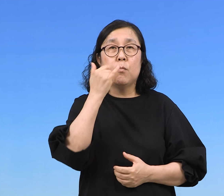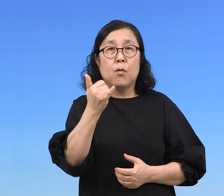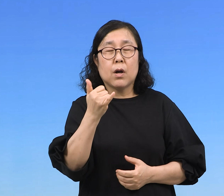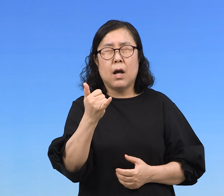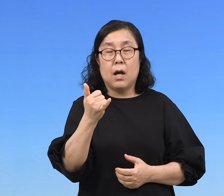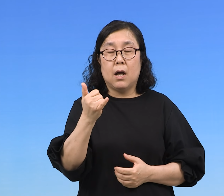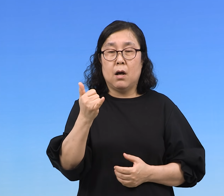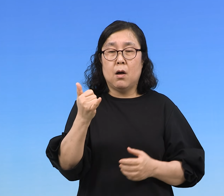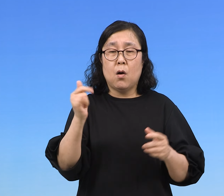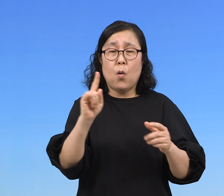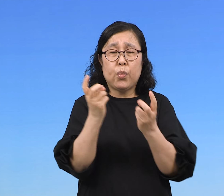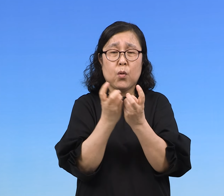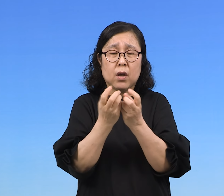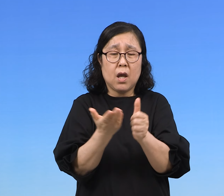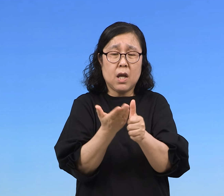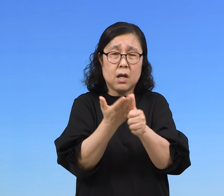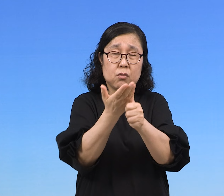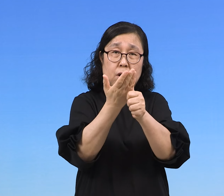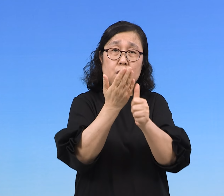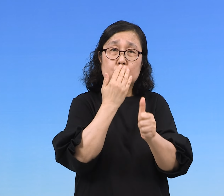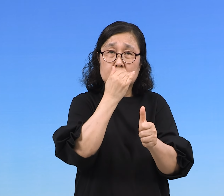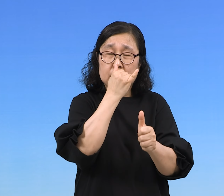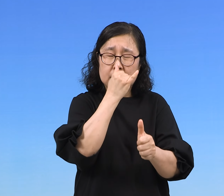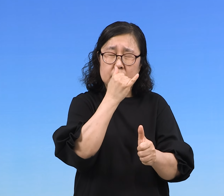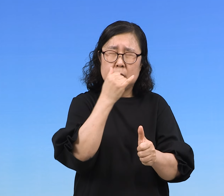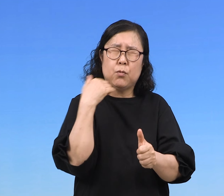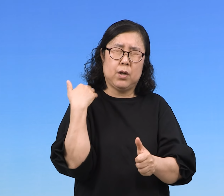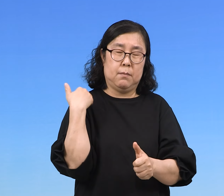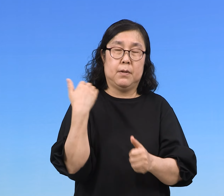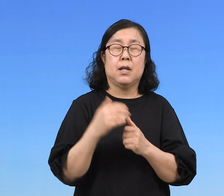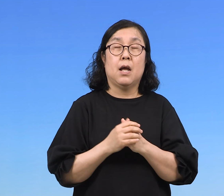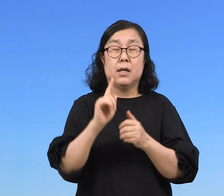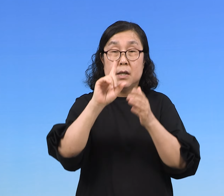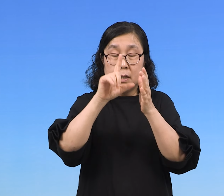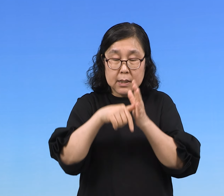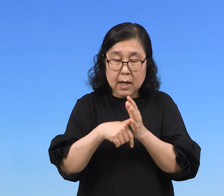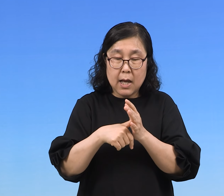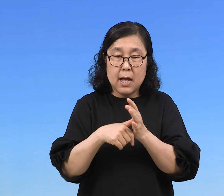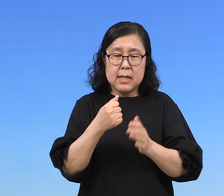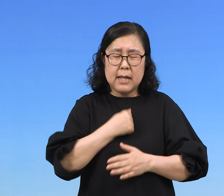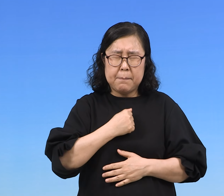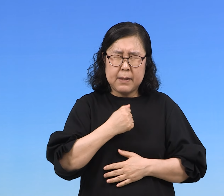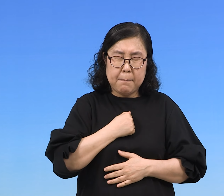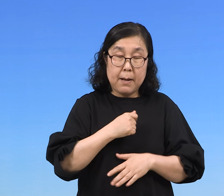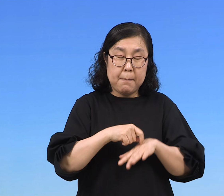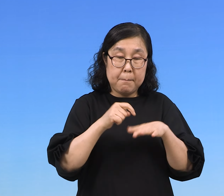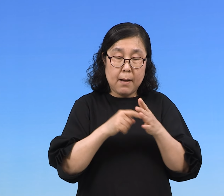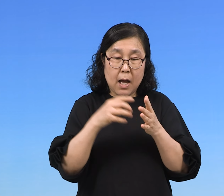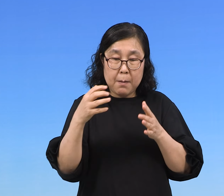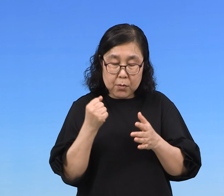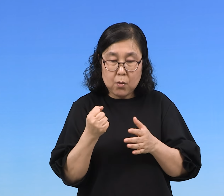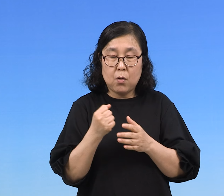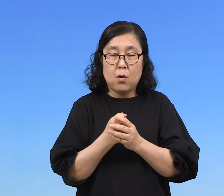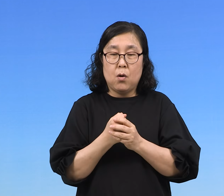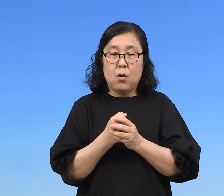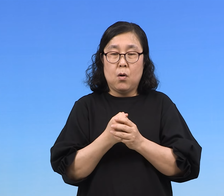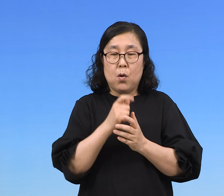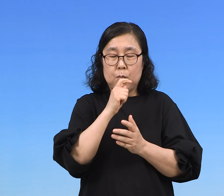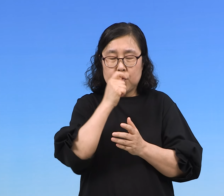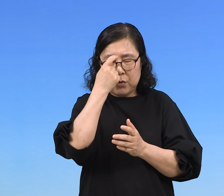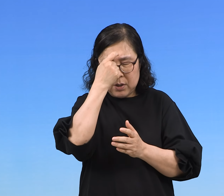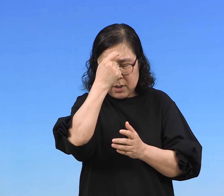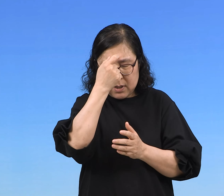부모가 무엇으로 저들을 양육할 수 있을지 모르겠습니다. 오늘 이 시간 답답한 마음으로 주님 앞에 눈을